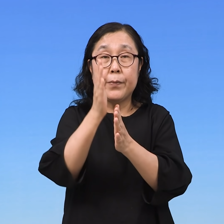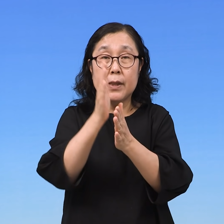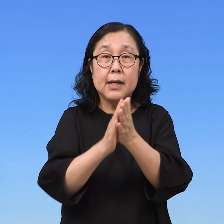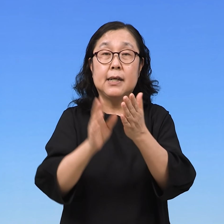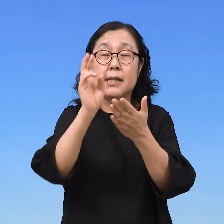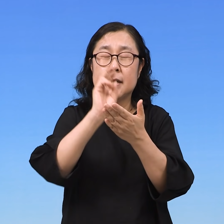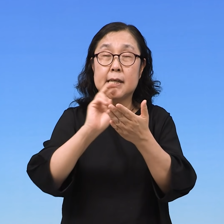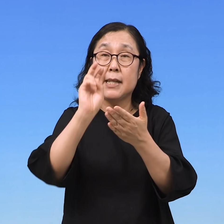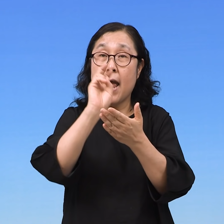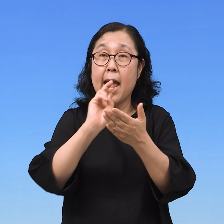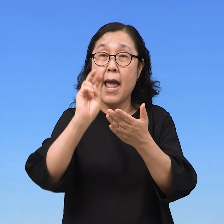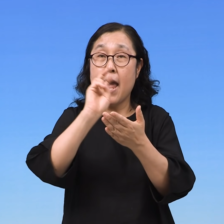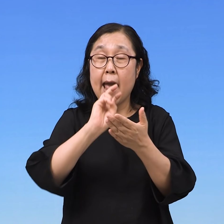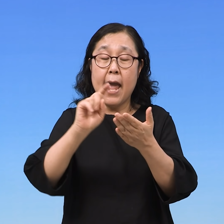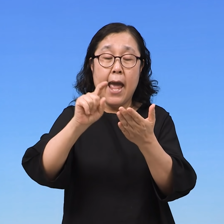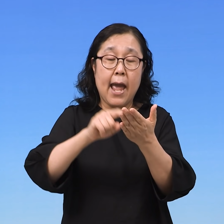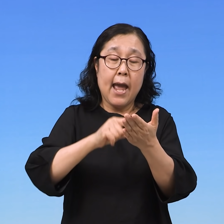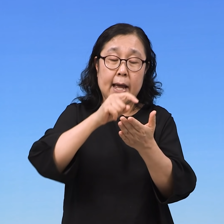한량없는